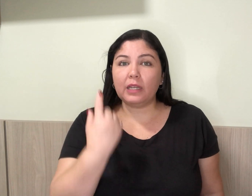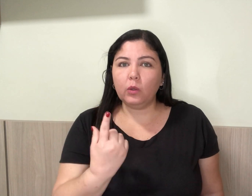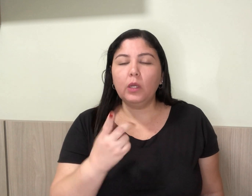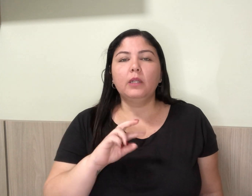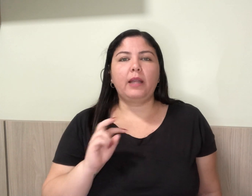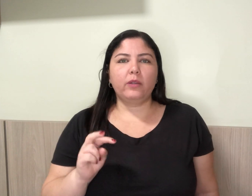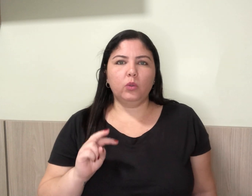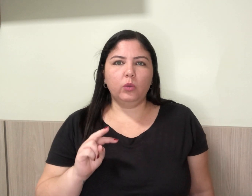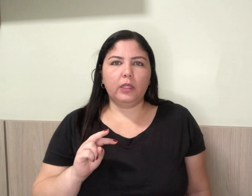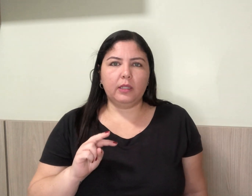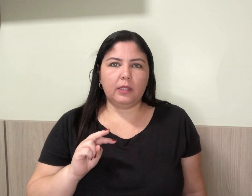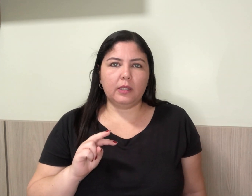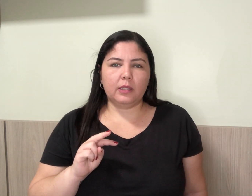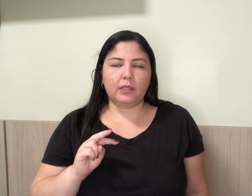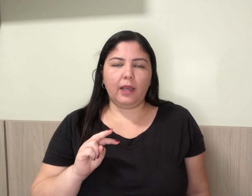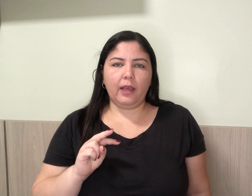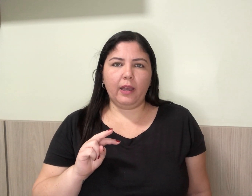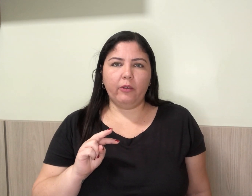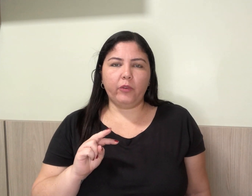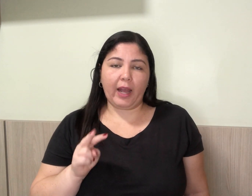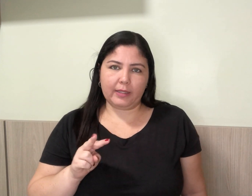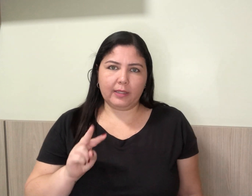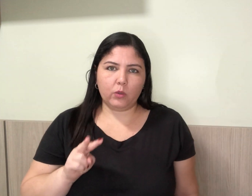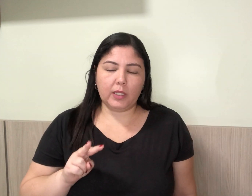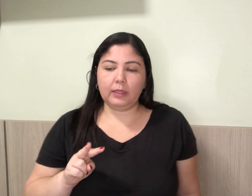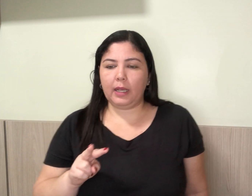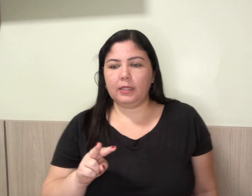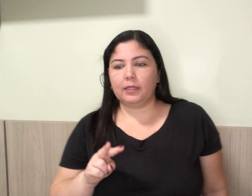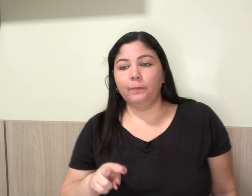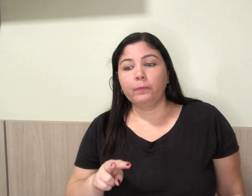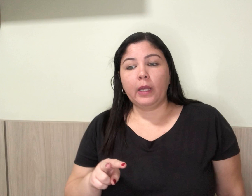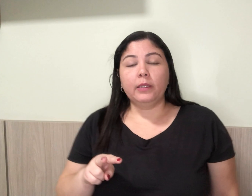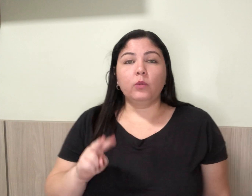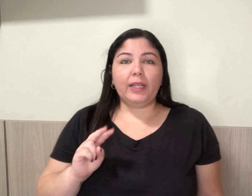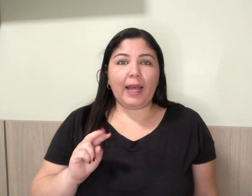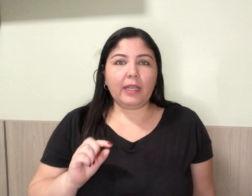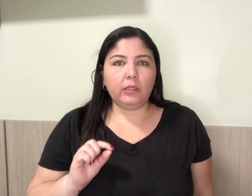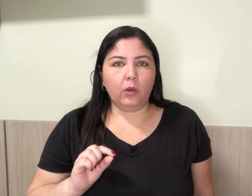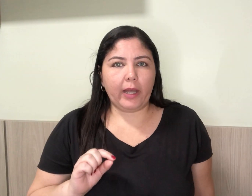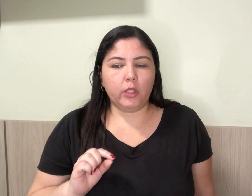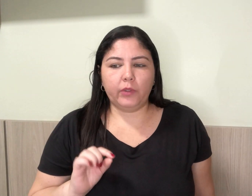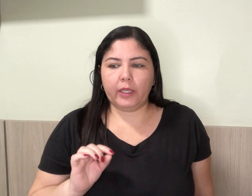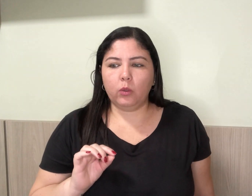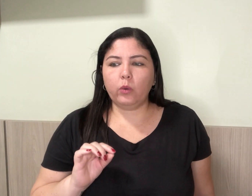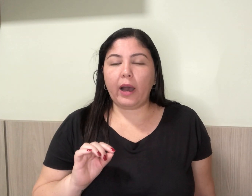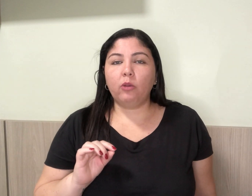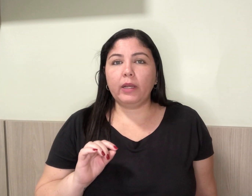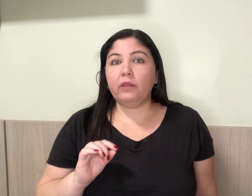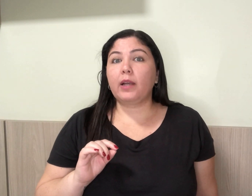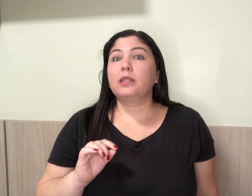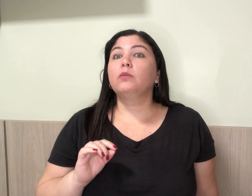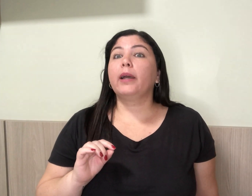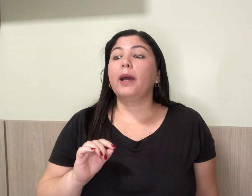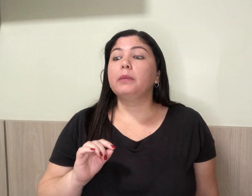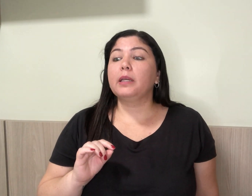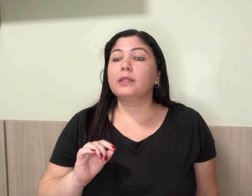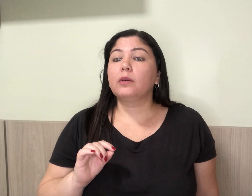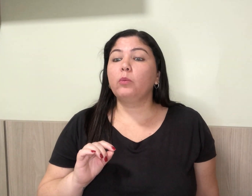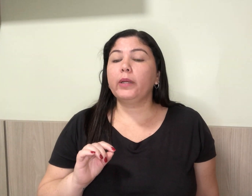expressão das duas frases, das duas sentenças. Então, na interrogativa QU, há uma elevação da cabeça acompanhada